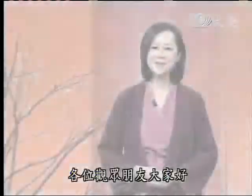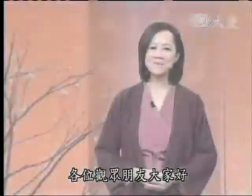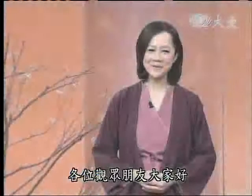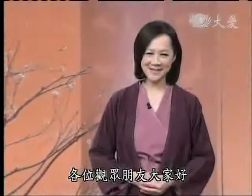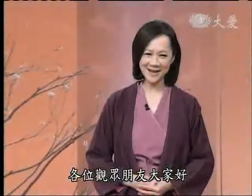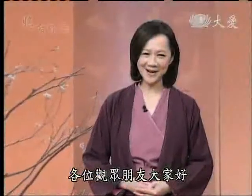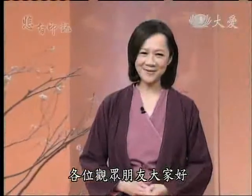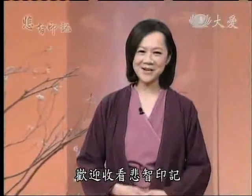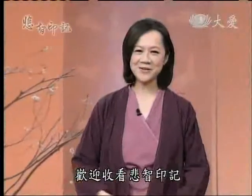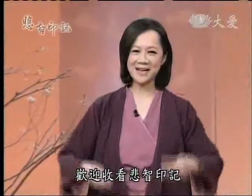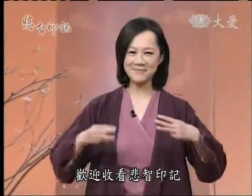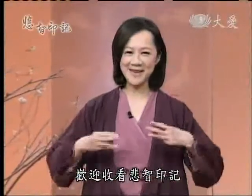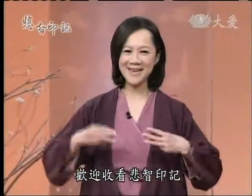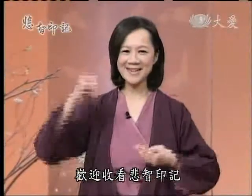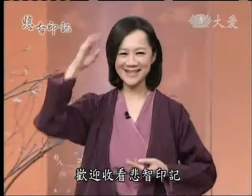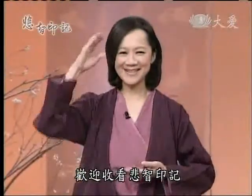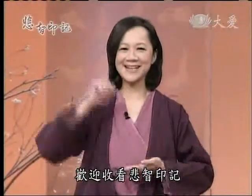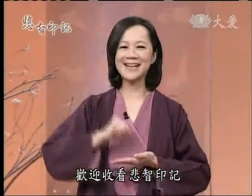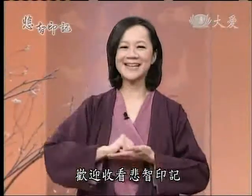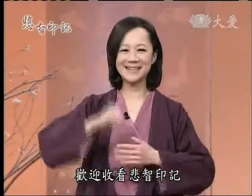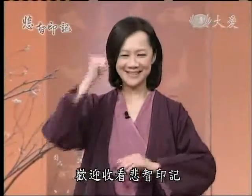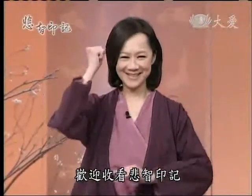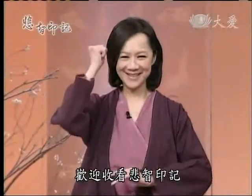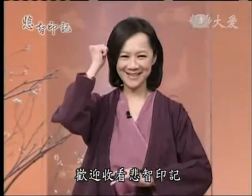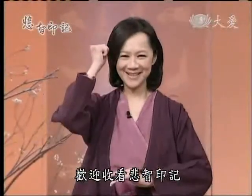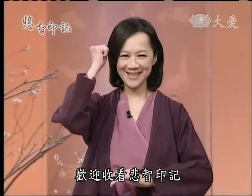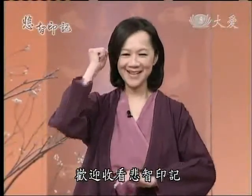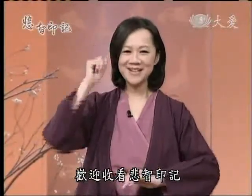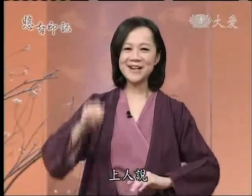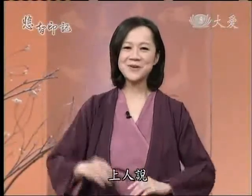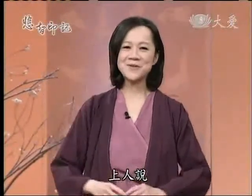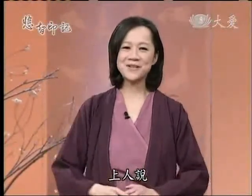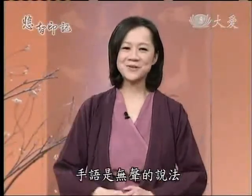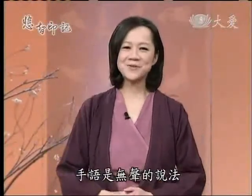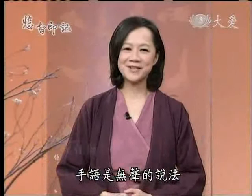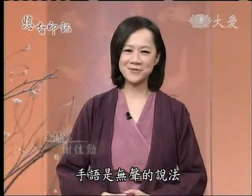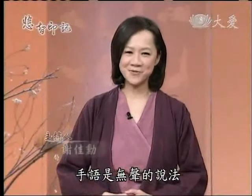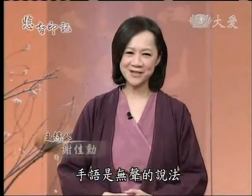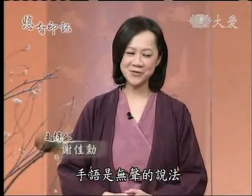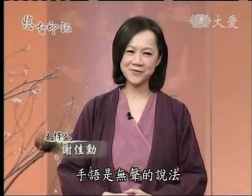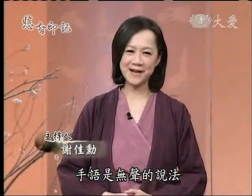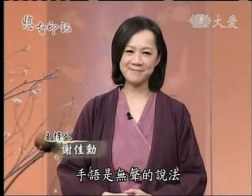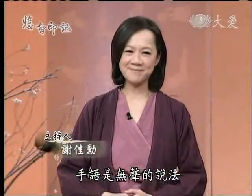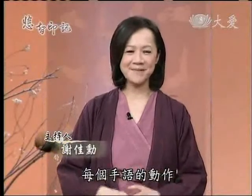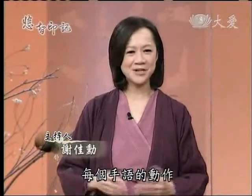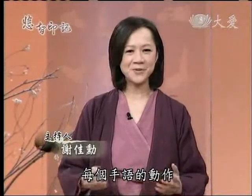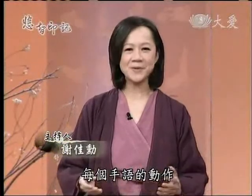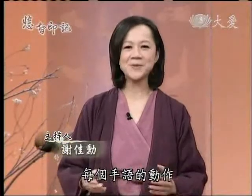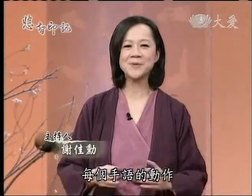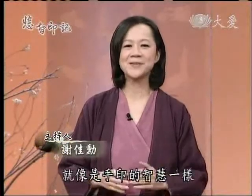朋友大家好，欢迎收看悲智应记。少儿说手语是无声的说法，每个手语的动作就